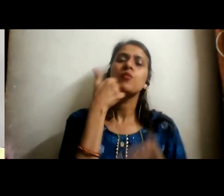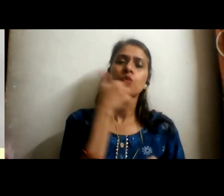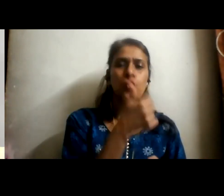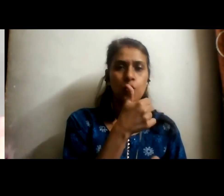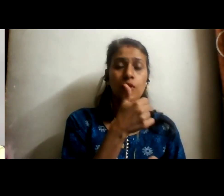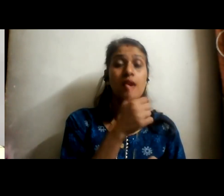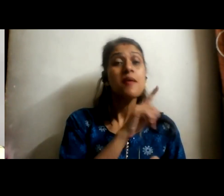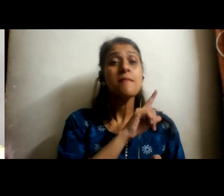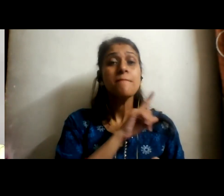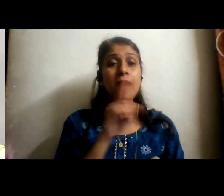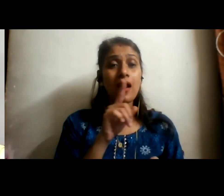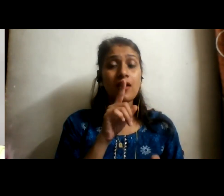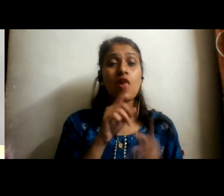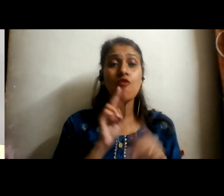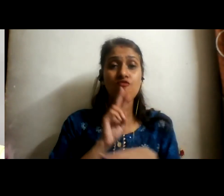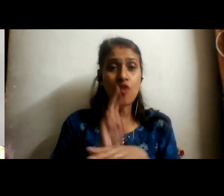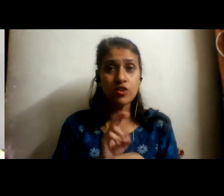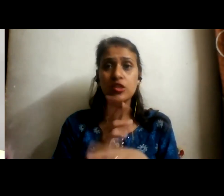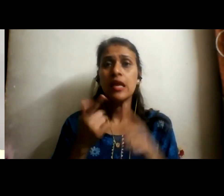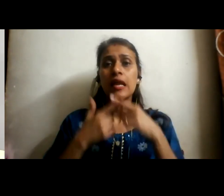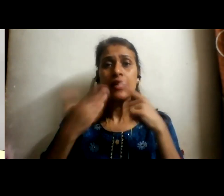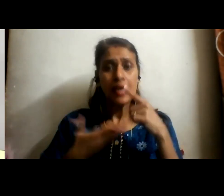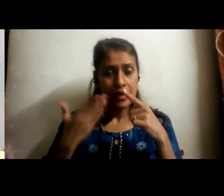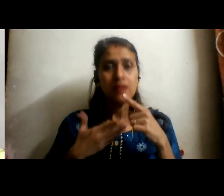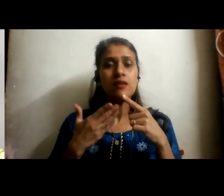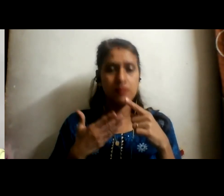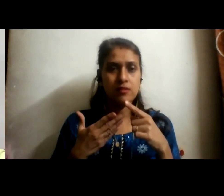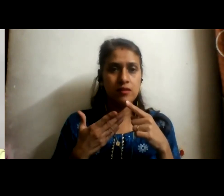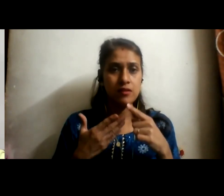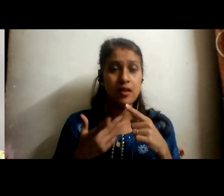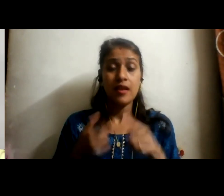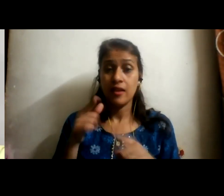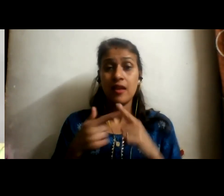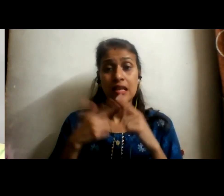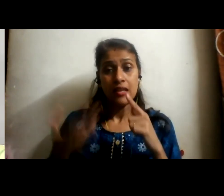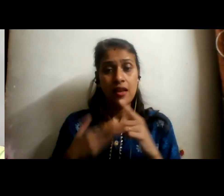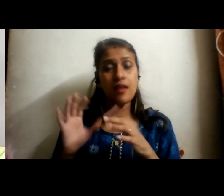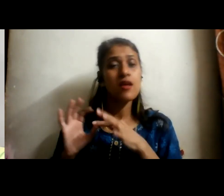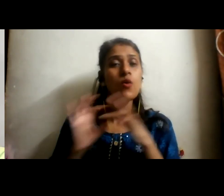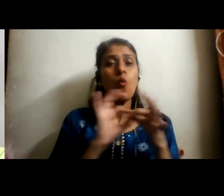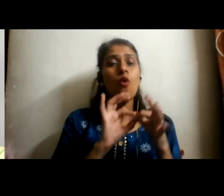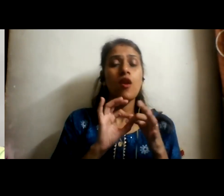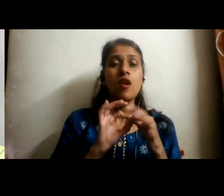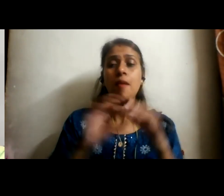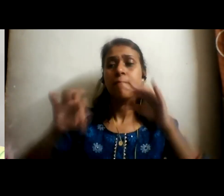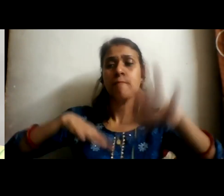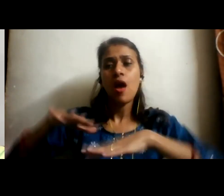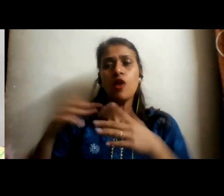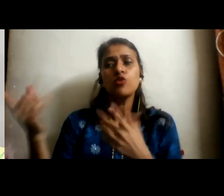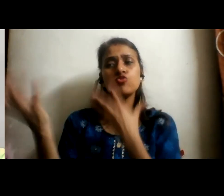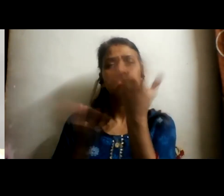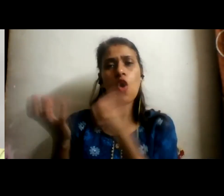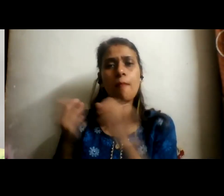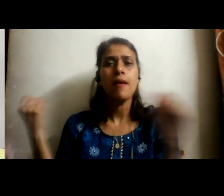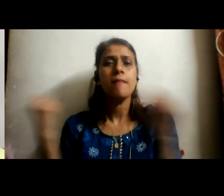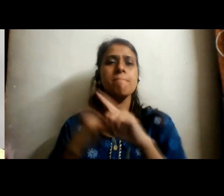जब जिस दिन आप वोकेशनल ट्रेनिंग की प्लान करते हो, ऐसा वोकेशनल ट्रेनिंग लीजिए जो मार्केट ओरिएंटेड है, जो मार्केट से कल